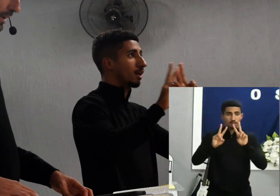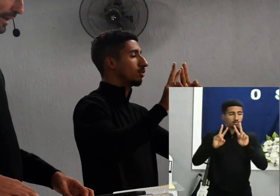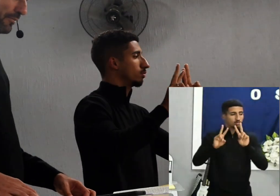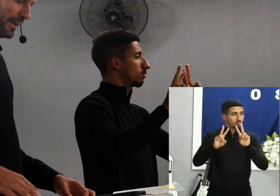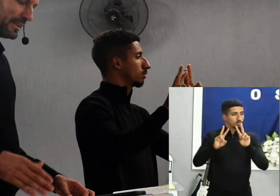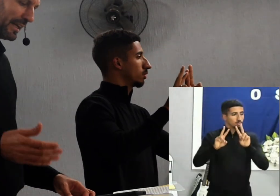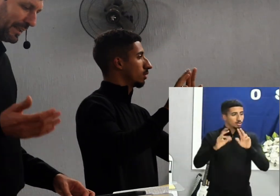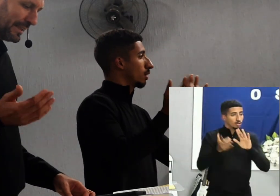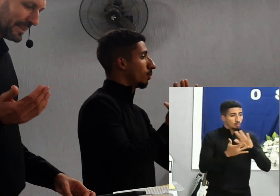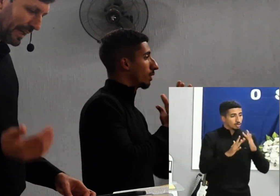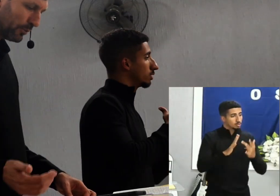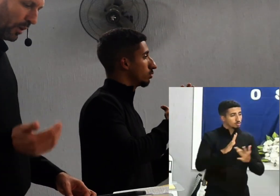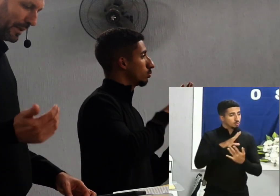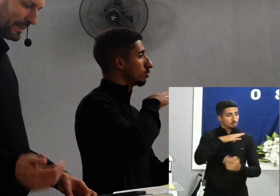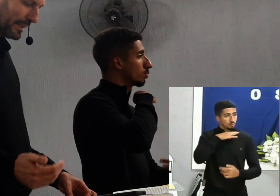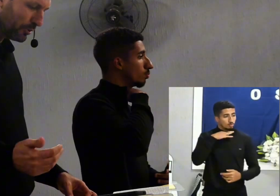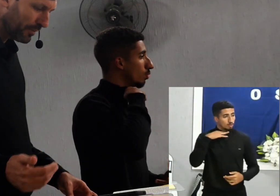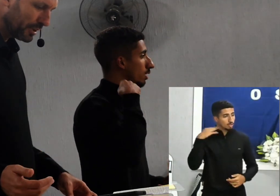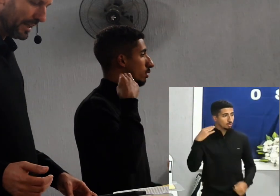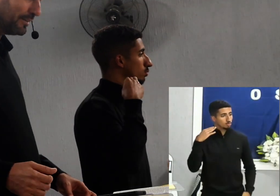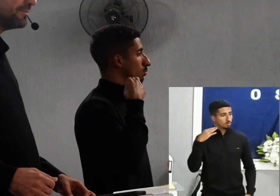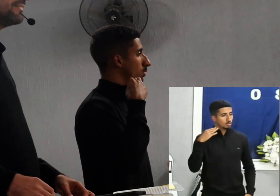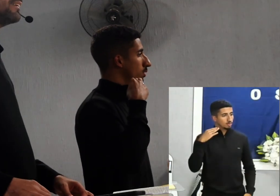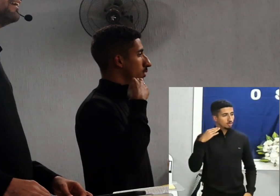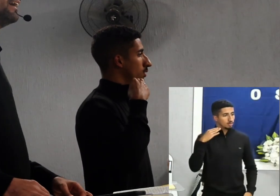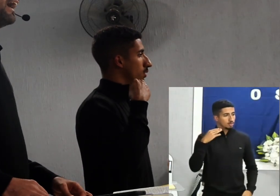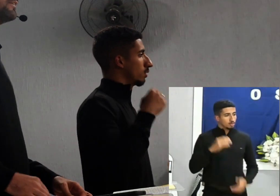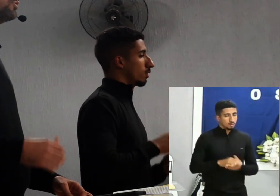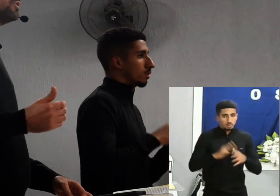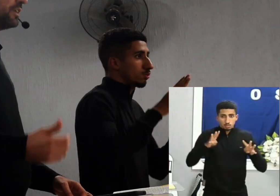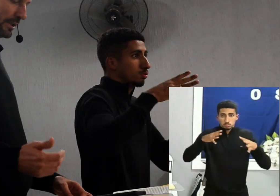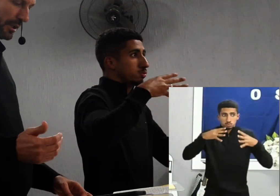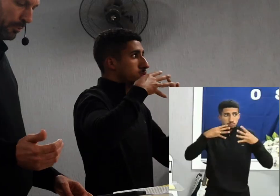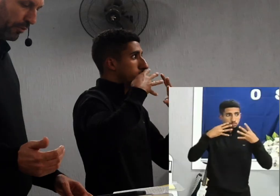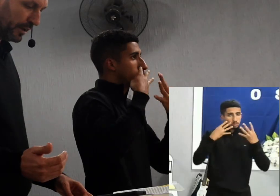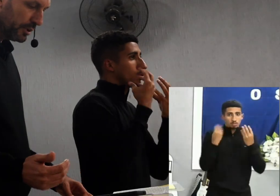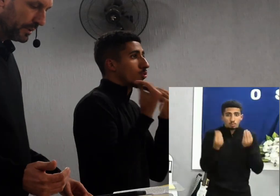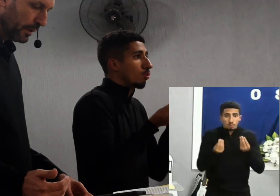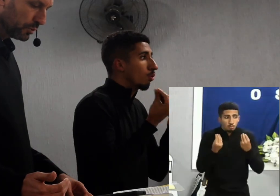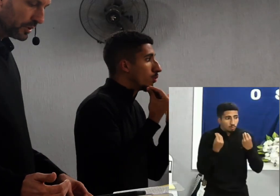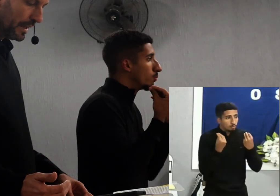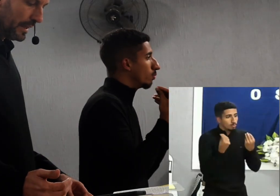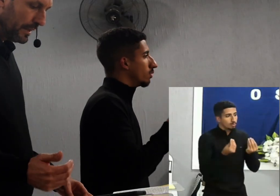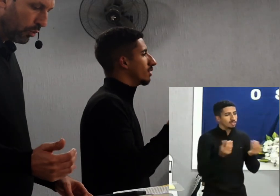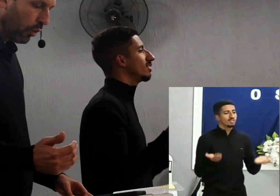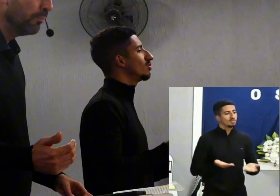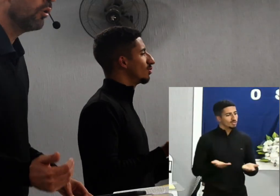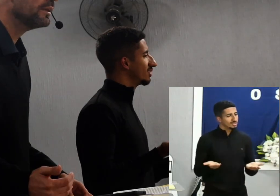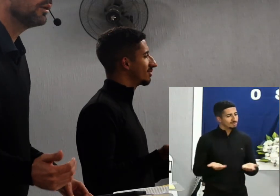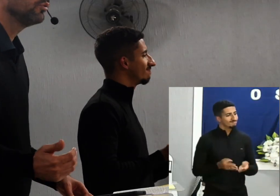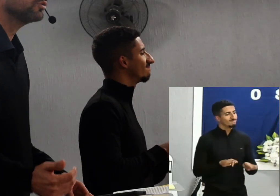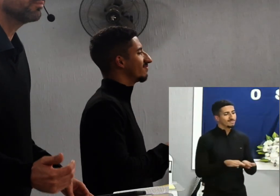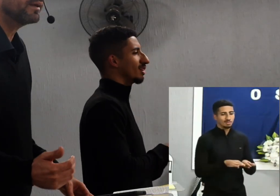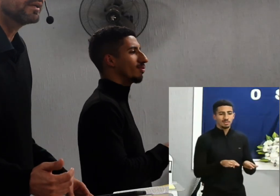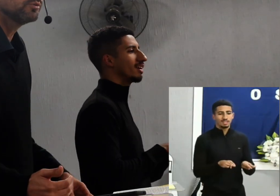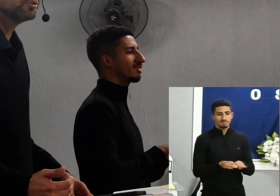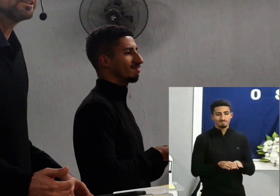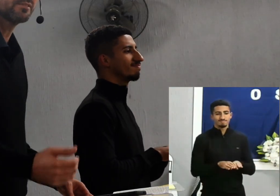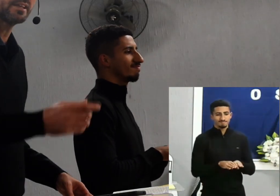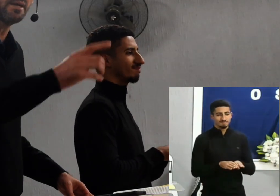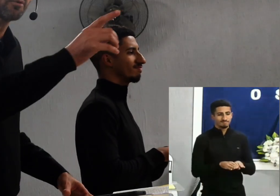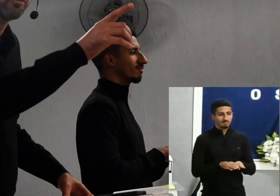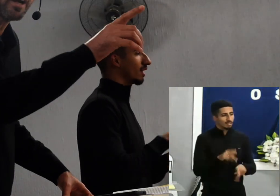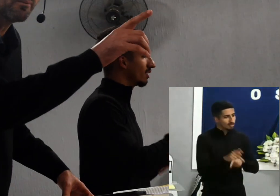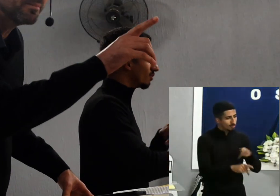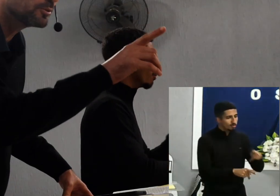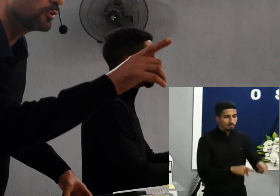quem não crê fica escandalizado com a mensagem do Evangelho. A justiça que provém de Deus incomoda o nosso padrão de justiça.